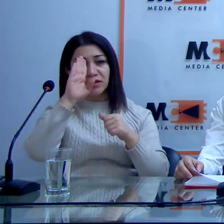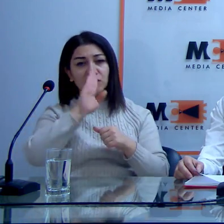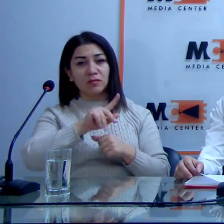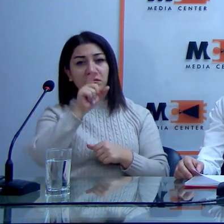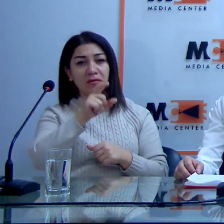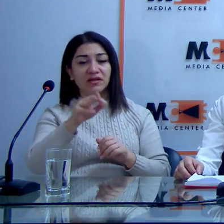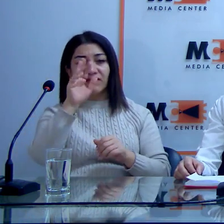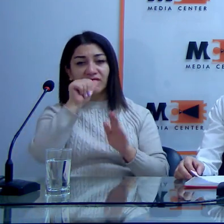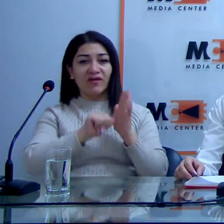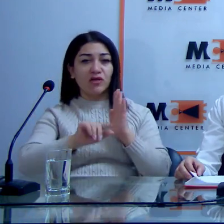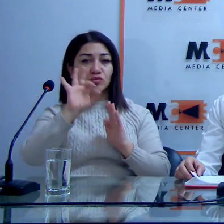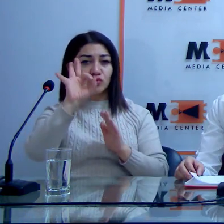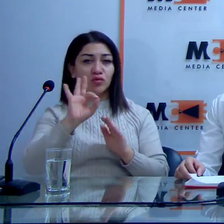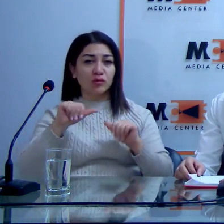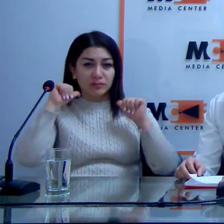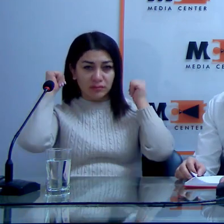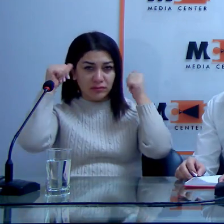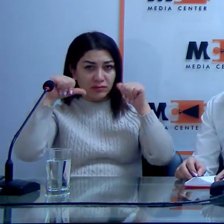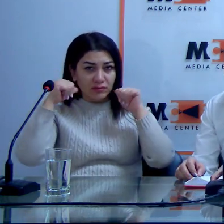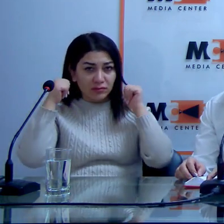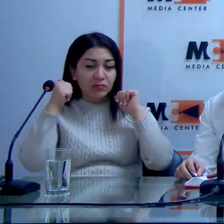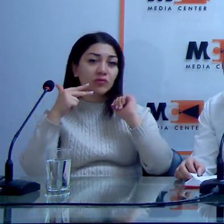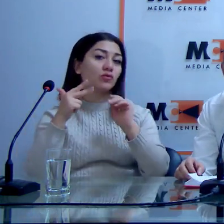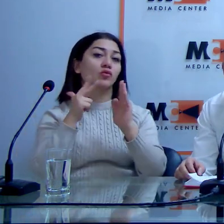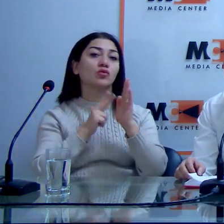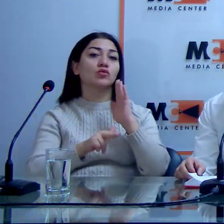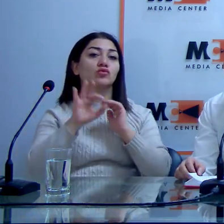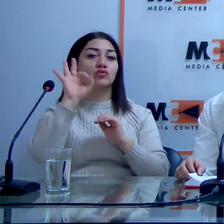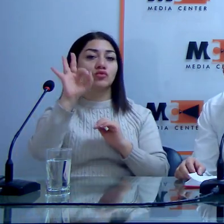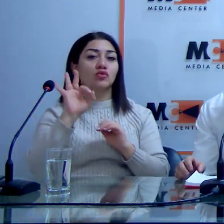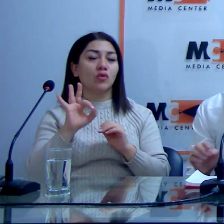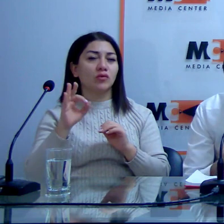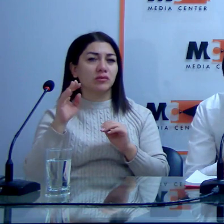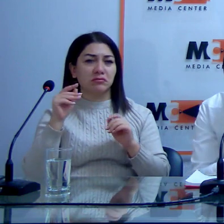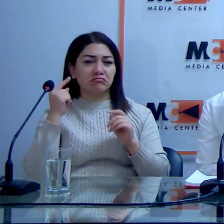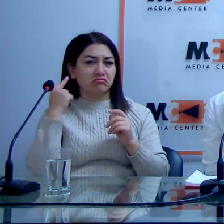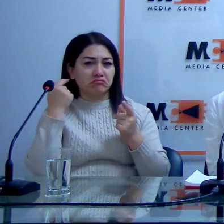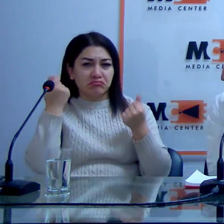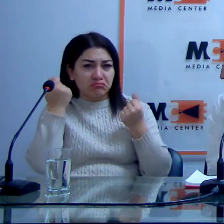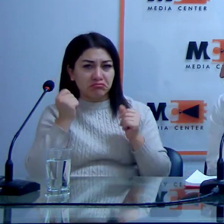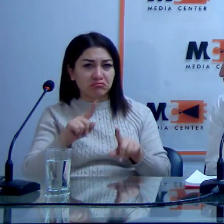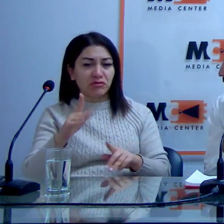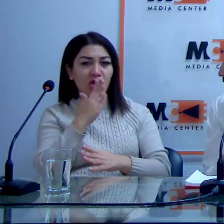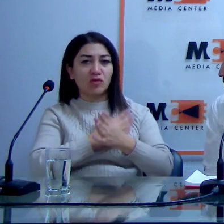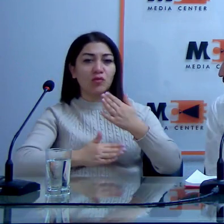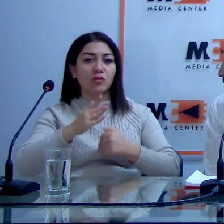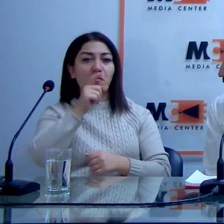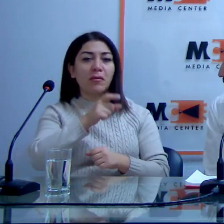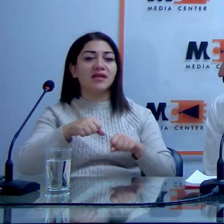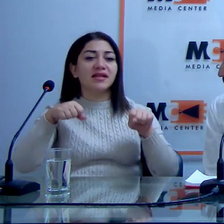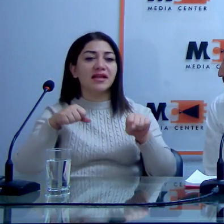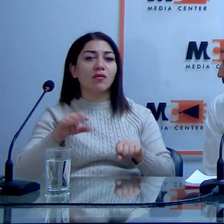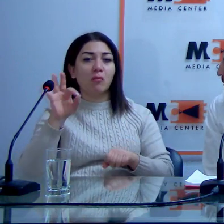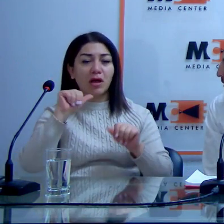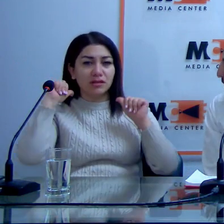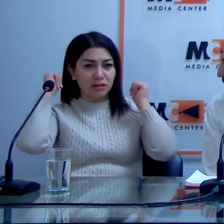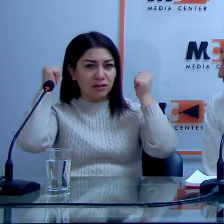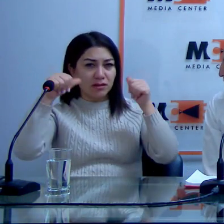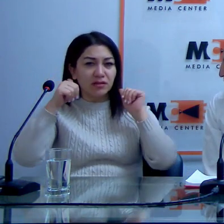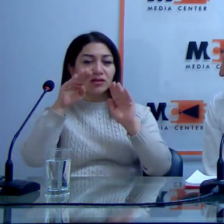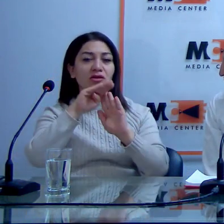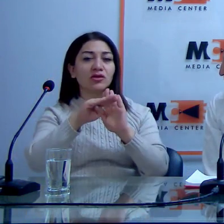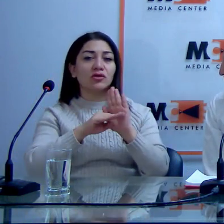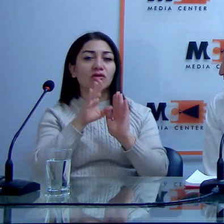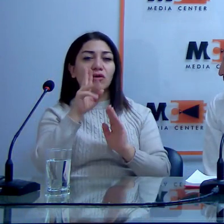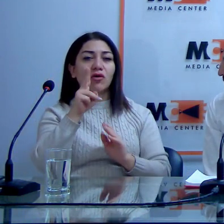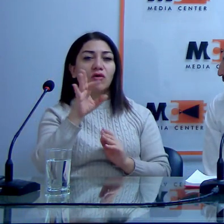լսել, նաև էլի 80%-ը երբևէ չի լսել հաշմանդամություն ունեցող անձանց իրավունքների մասին կոնվենցիայի